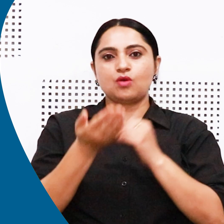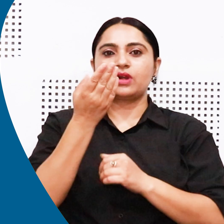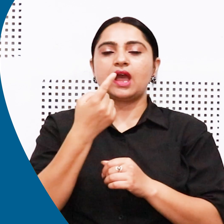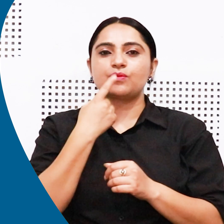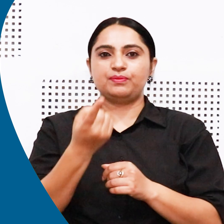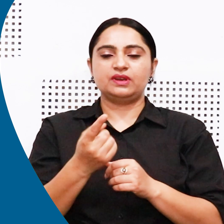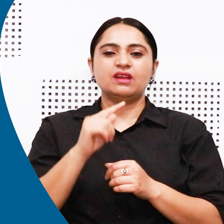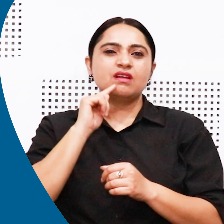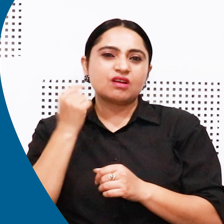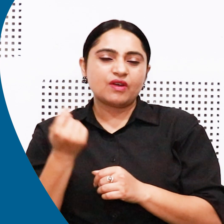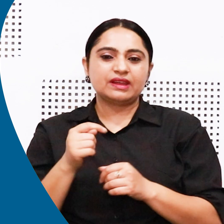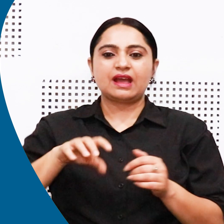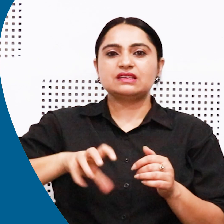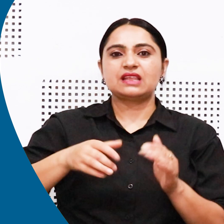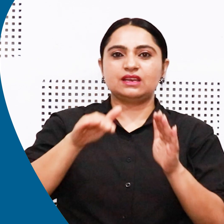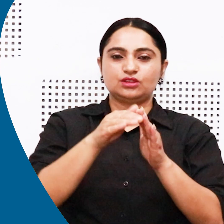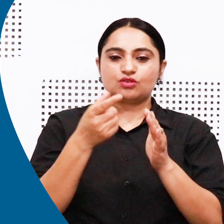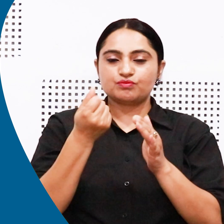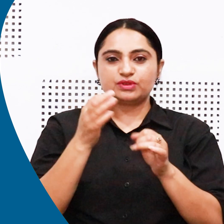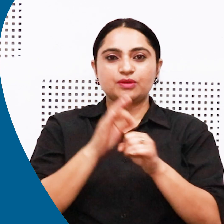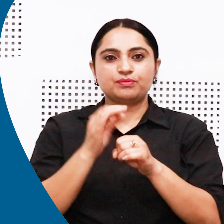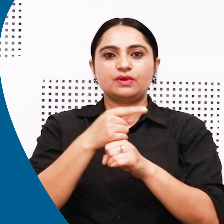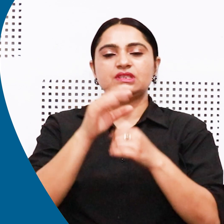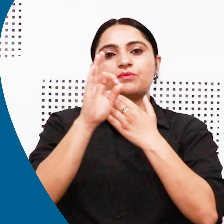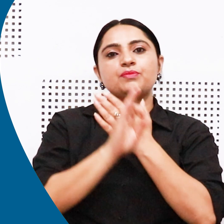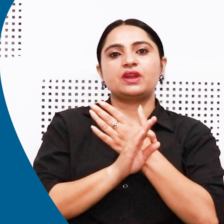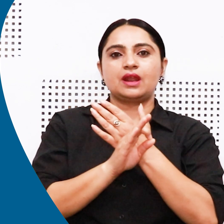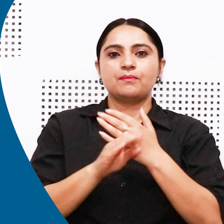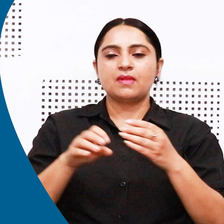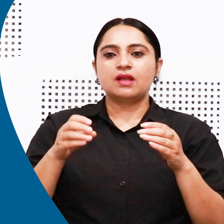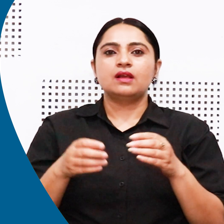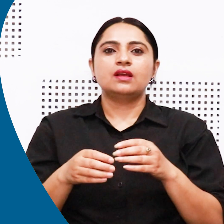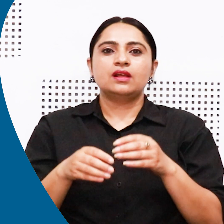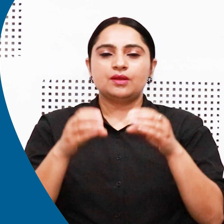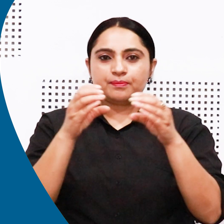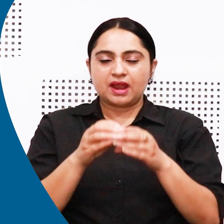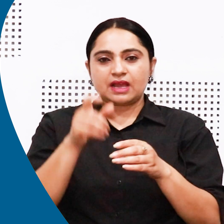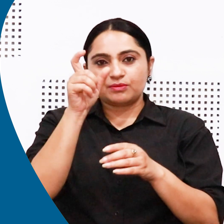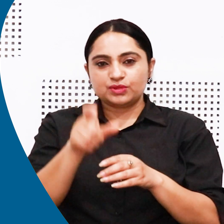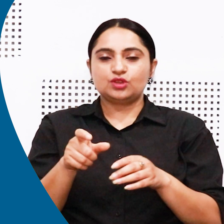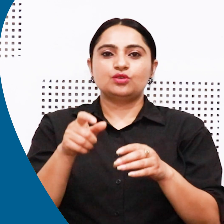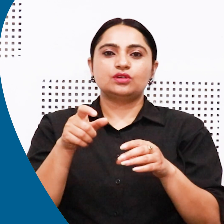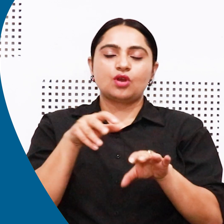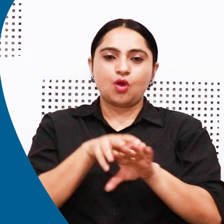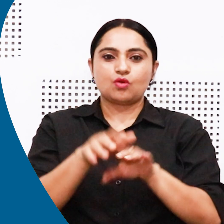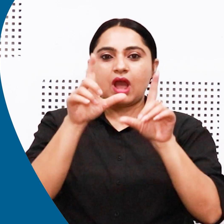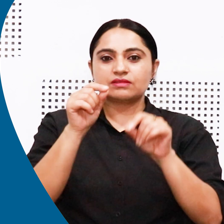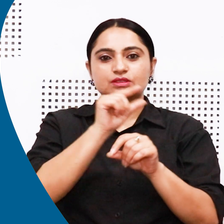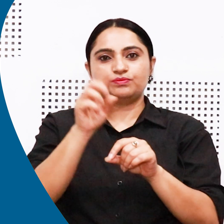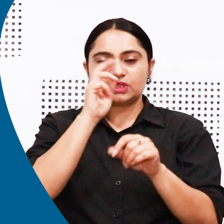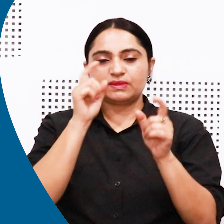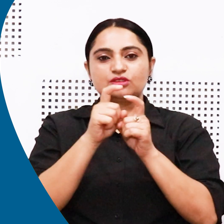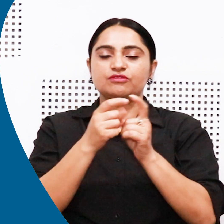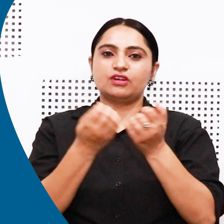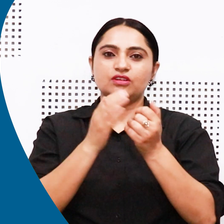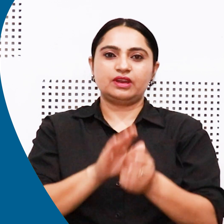भने कहिलेकाहीँ स्थानीय तहको वित्त व्यवस्थापन प्रक्रियामा पालिकावासीको आवश्यकताका बारेमा पनि छलफल गरेका छौँ।